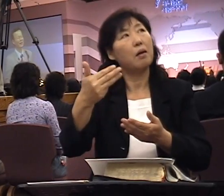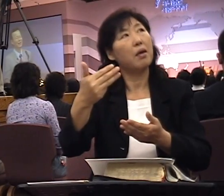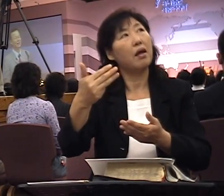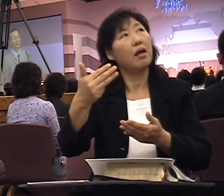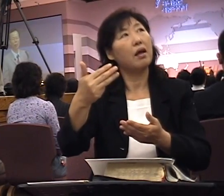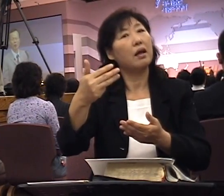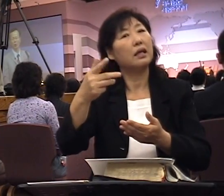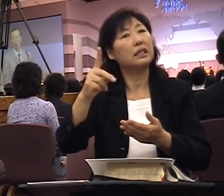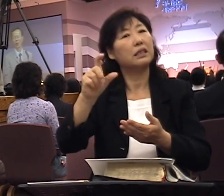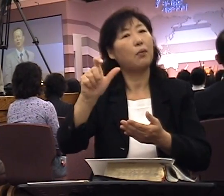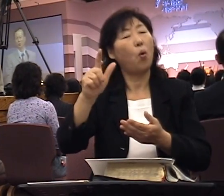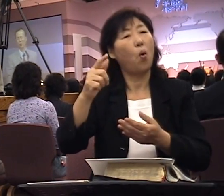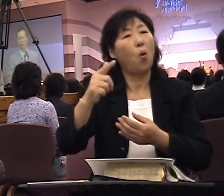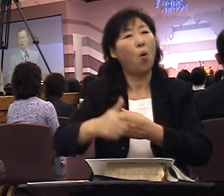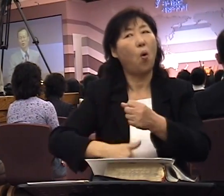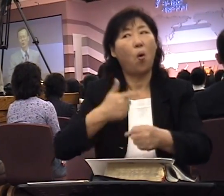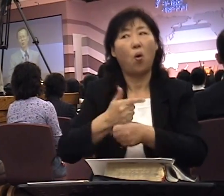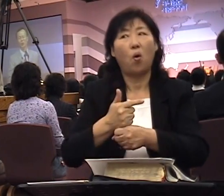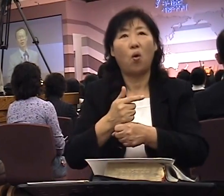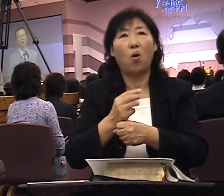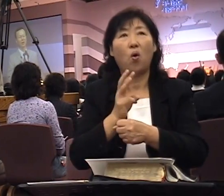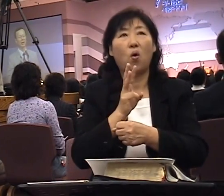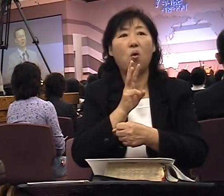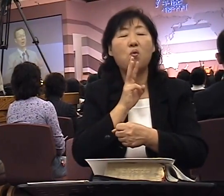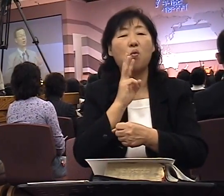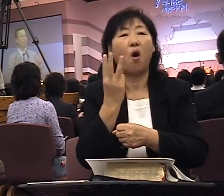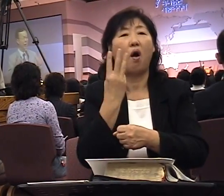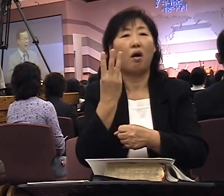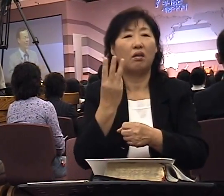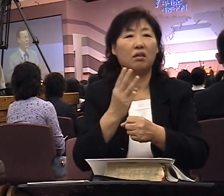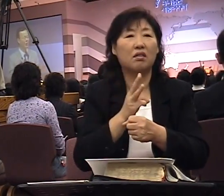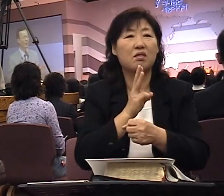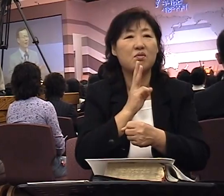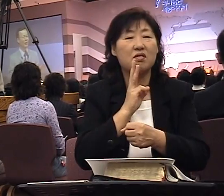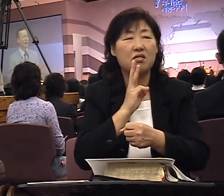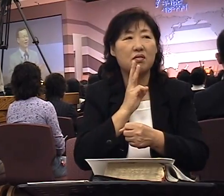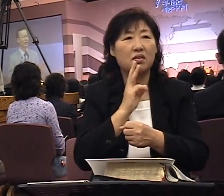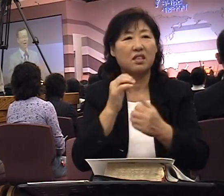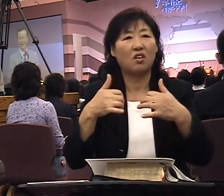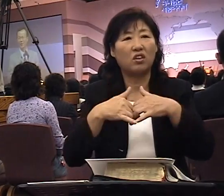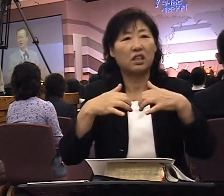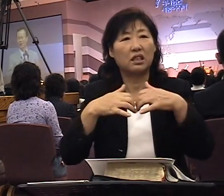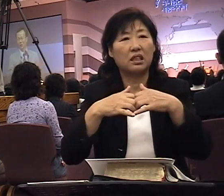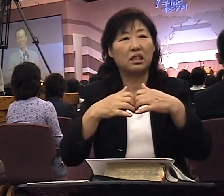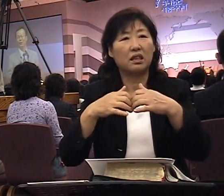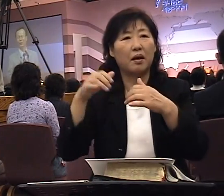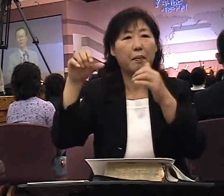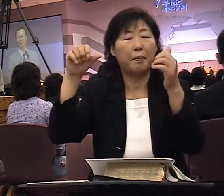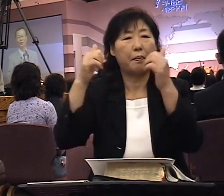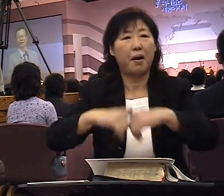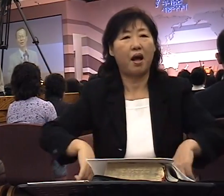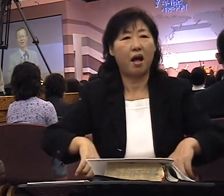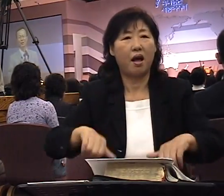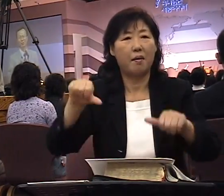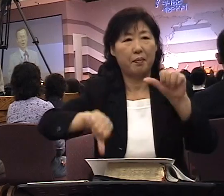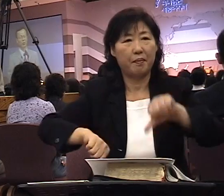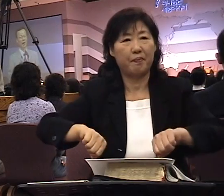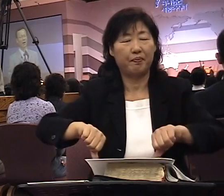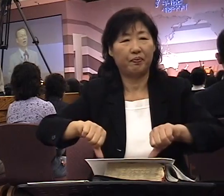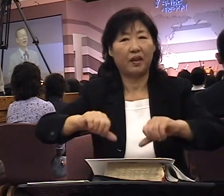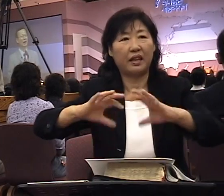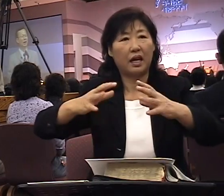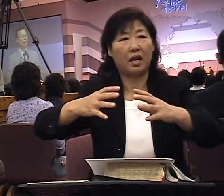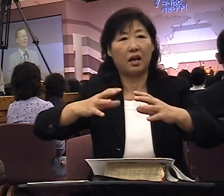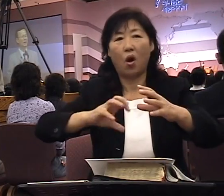1815년이었나? 그때 워털루 전쟁에서 완전히 패하게 되고 나라를 잃게 되고 그리고